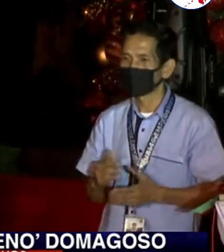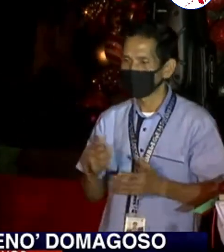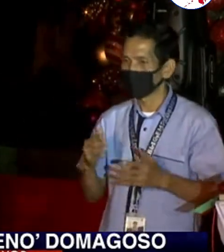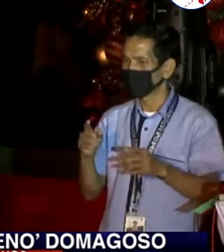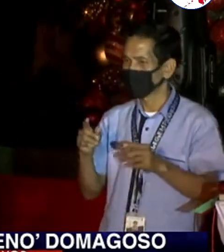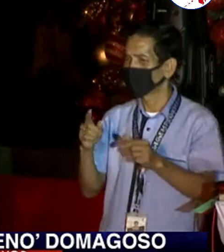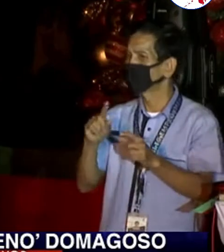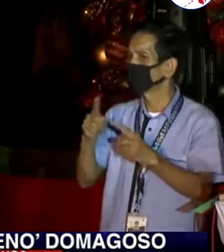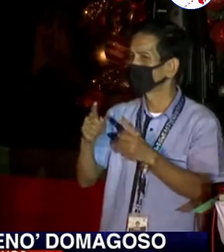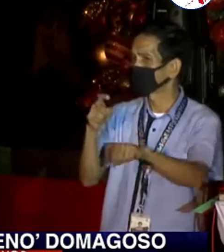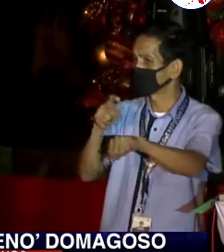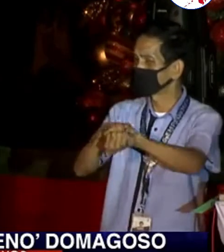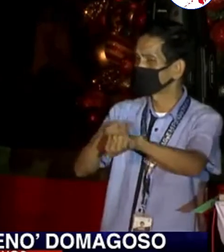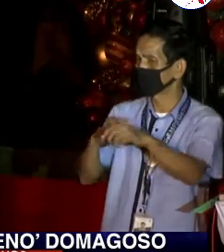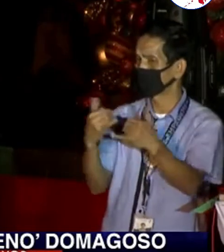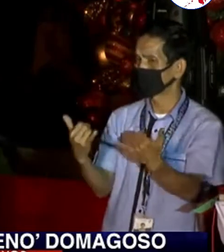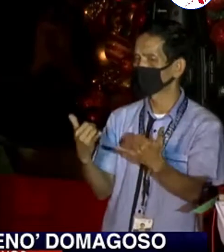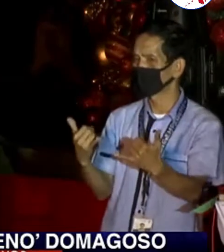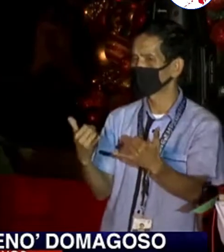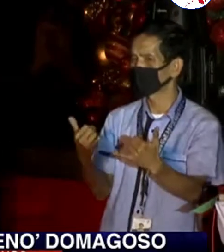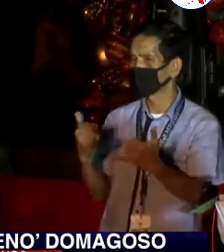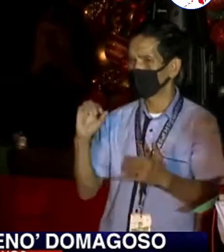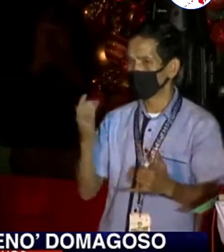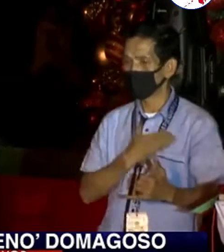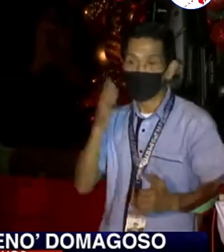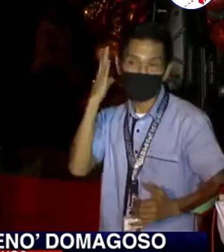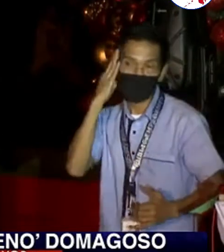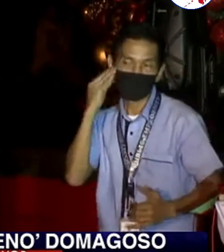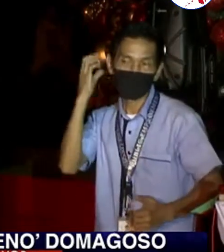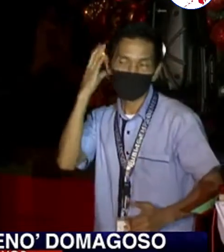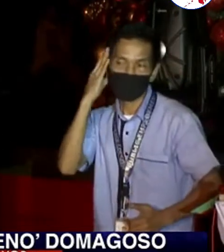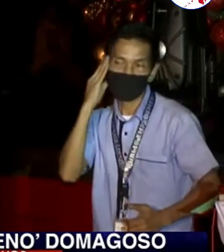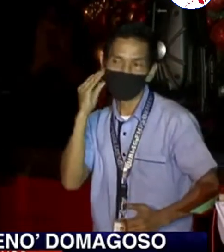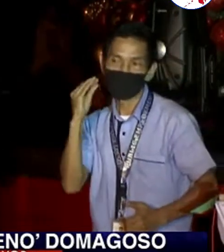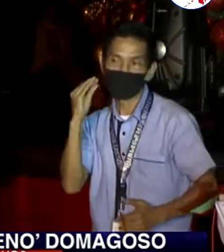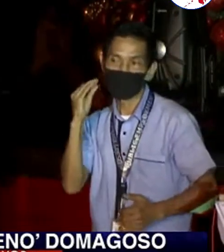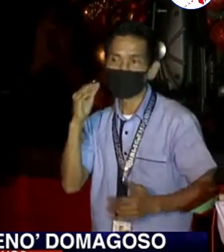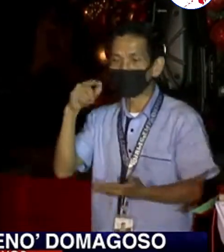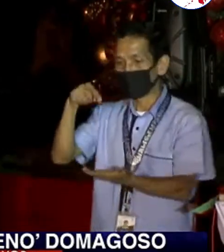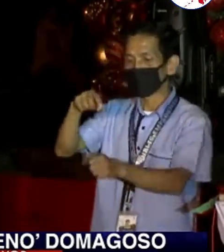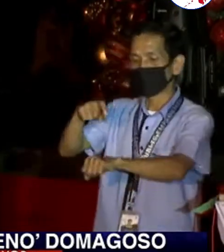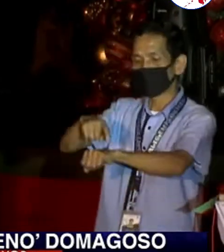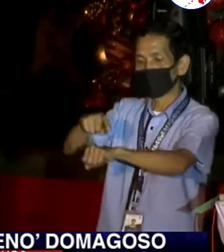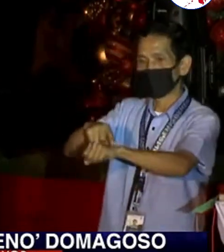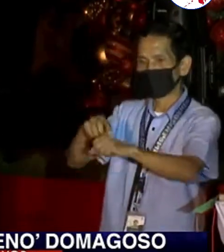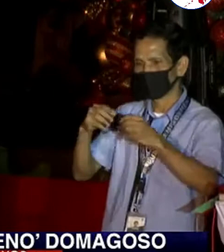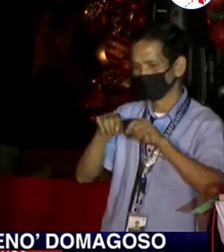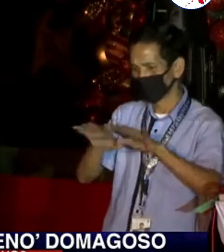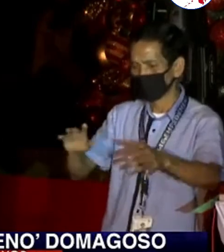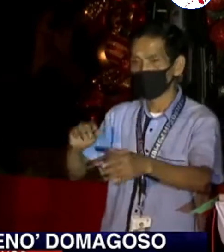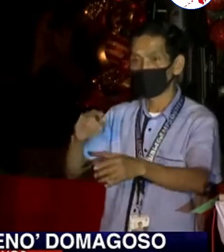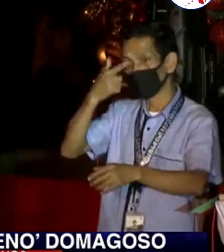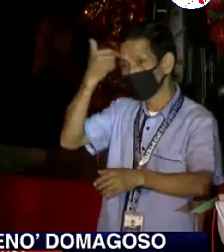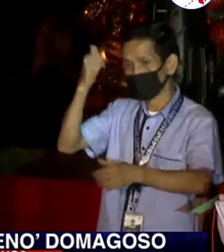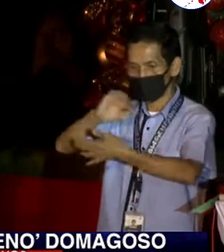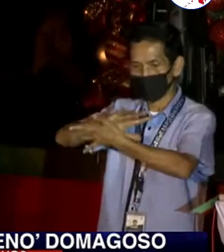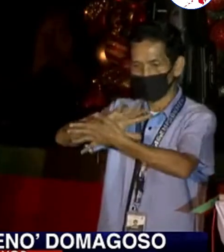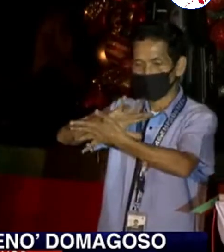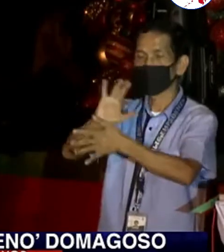nababagay lalo sa mga panahon ngayon na ating dinaranas sa gitna ng pandemyang ito dala ng